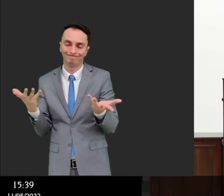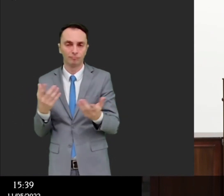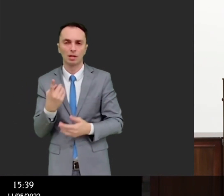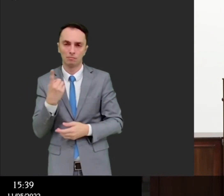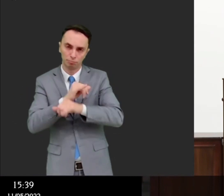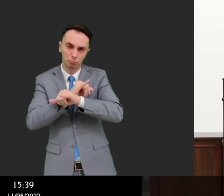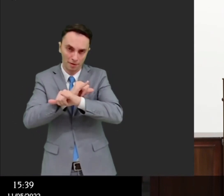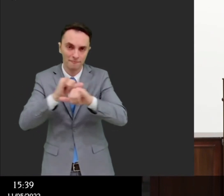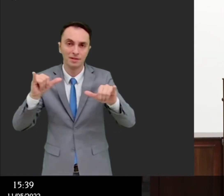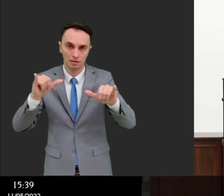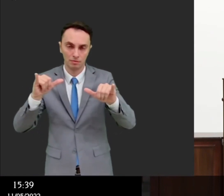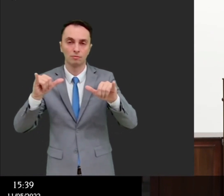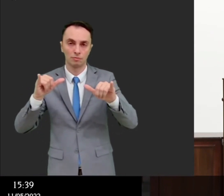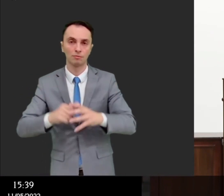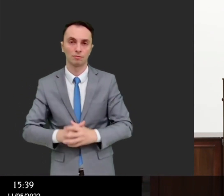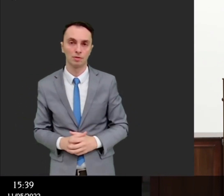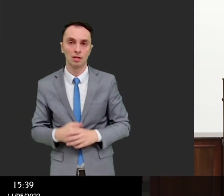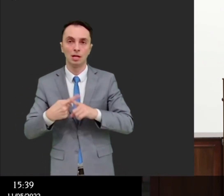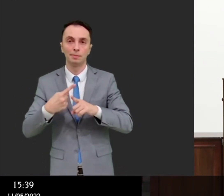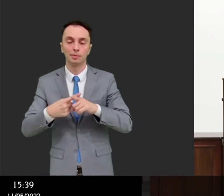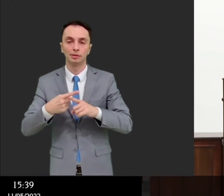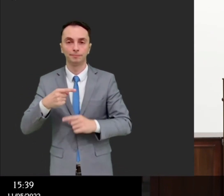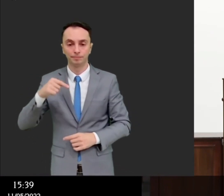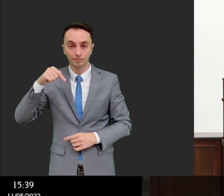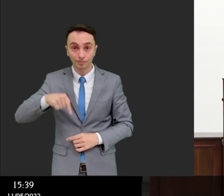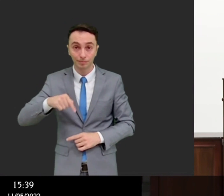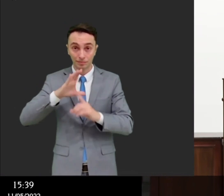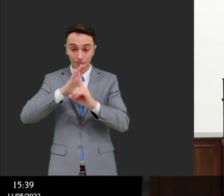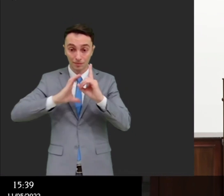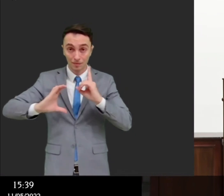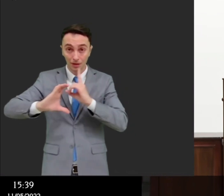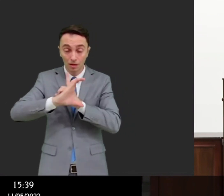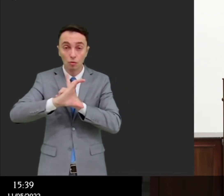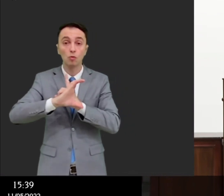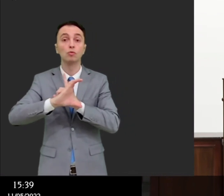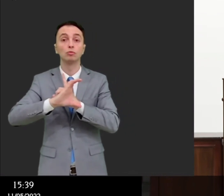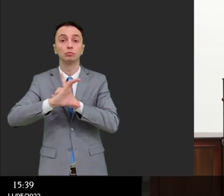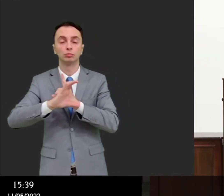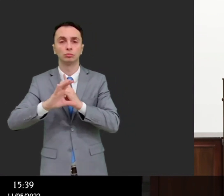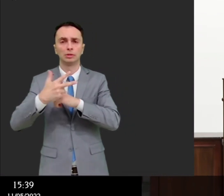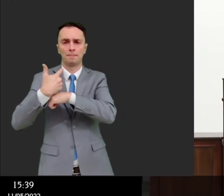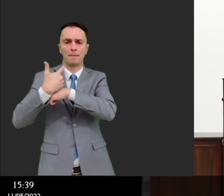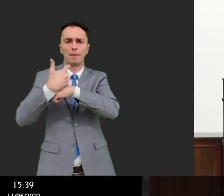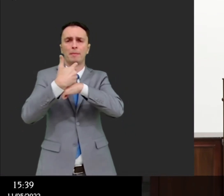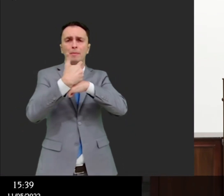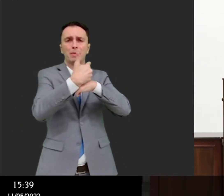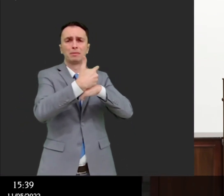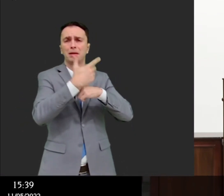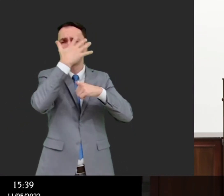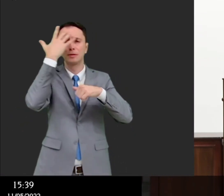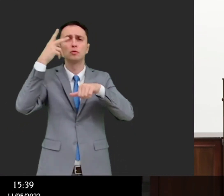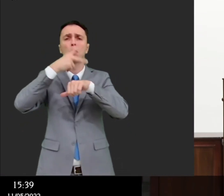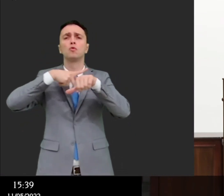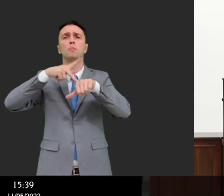Irmandade, e que esse culto tem, assim, chegado em muitos e muitos lugares. Eu creio que com isso,